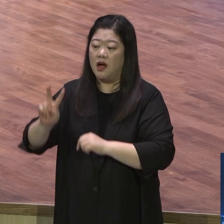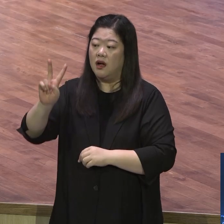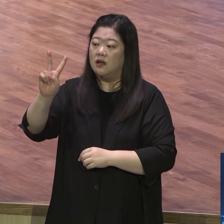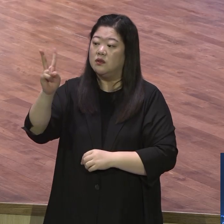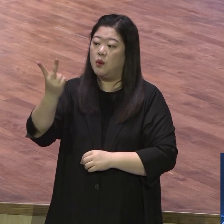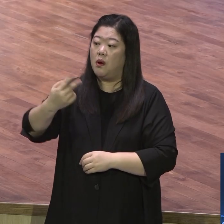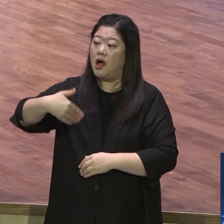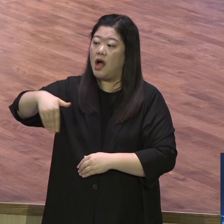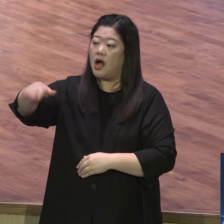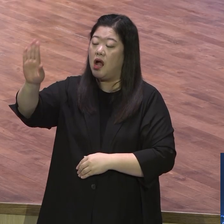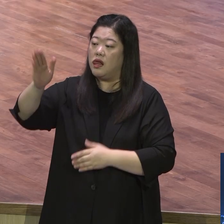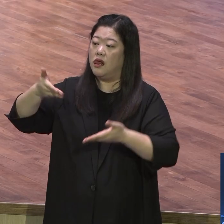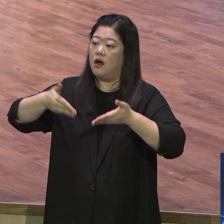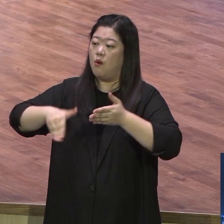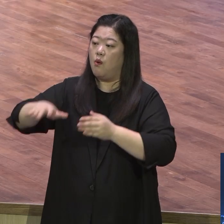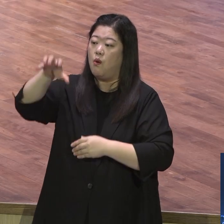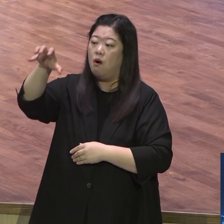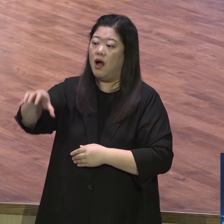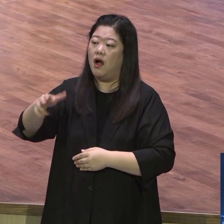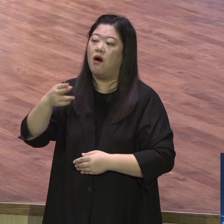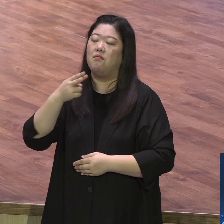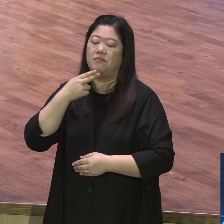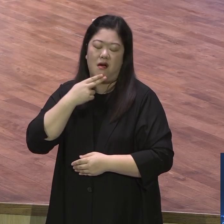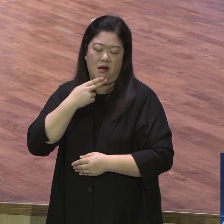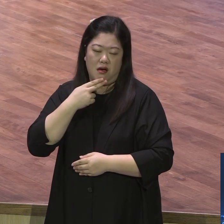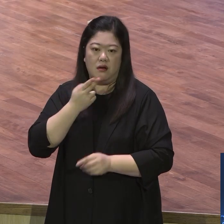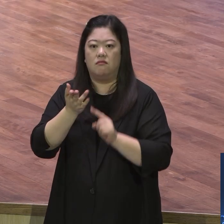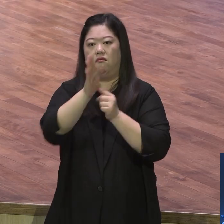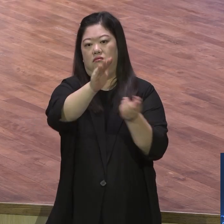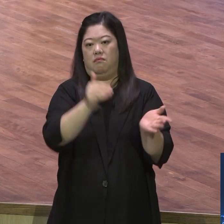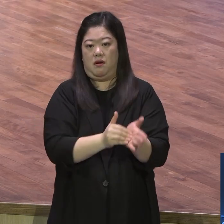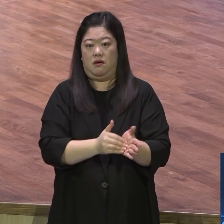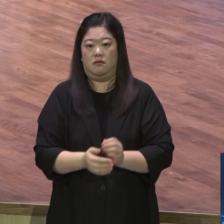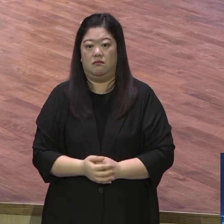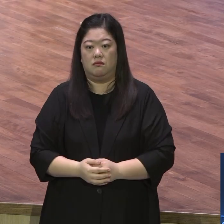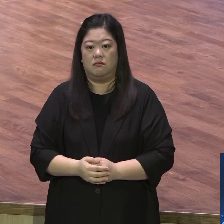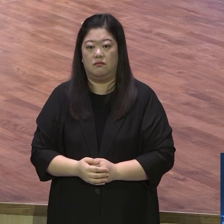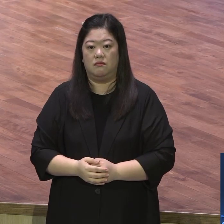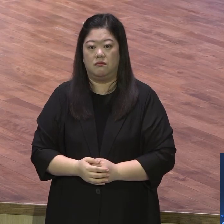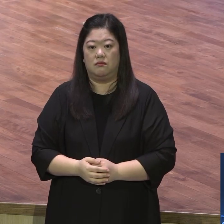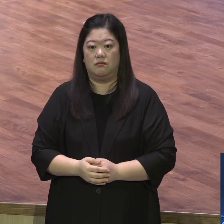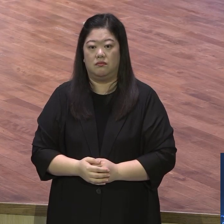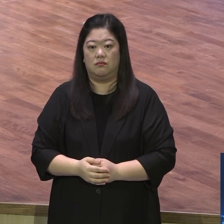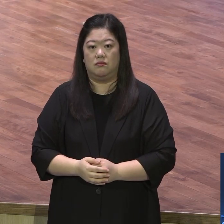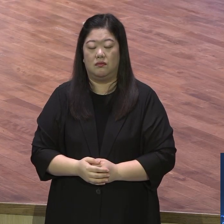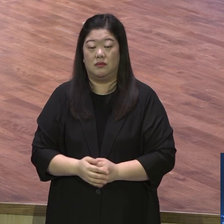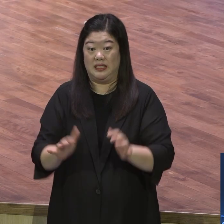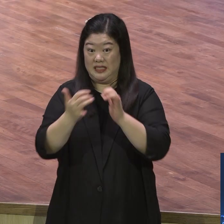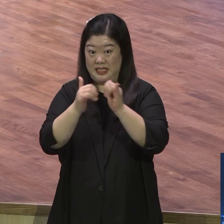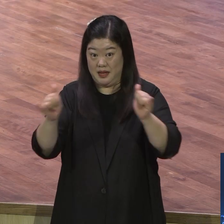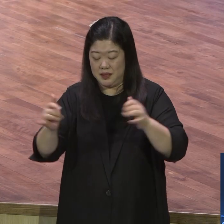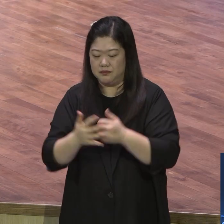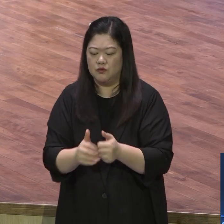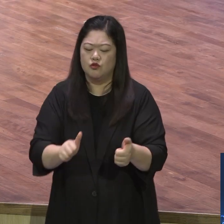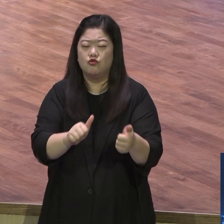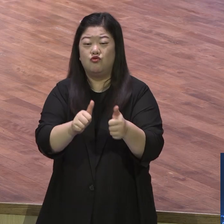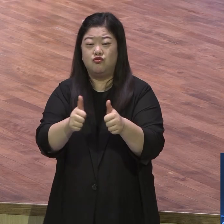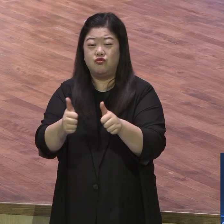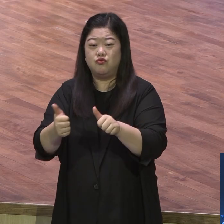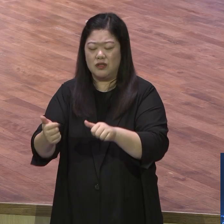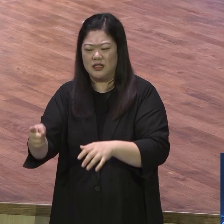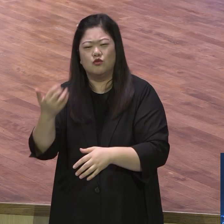이거요 사람이 죽을 때 보면 대강 알아요 아 이 사람 구원받았구나